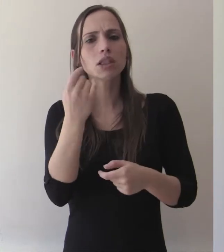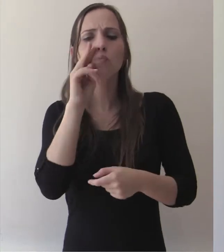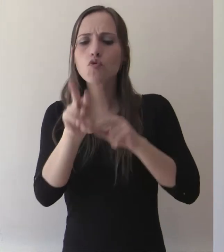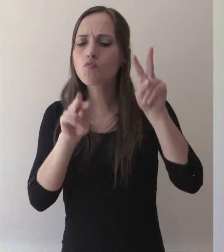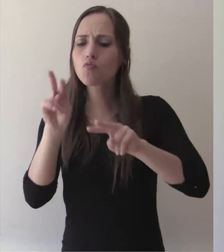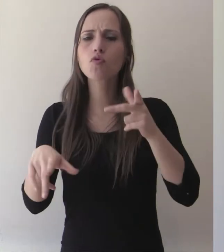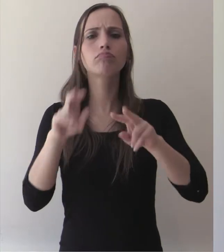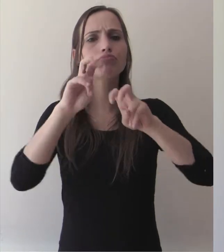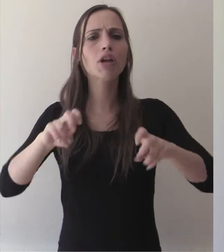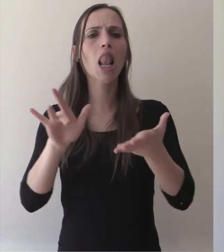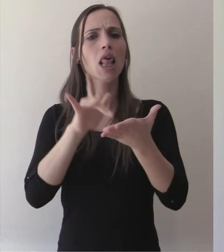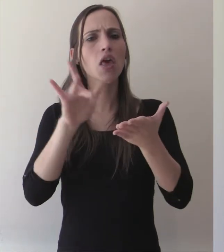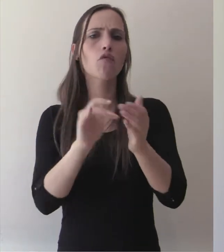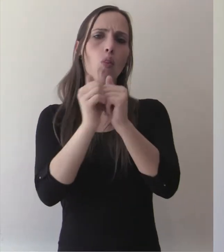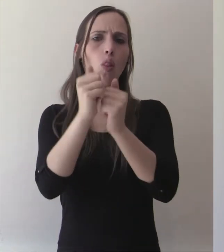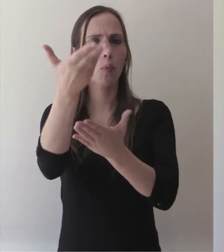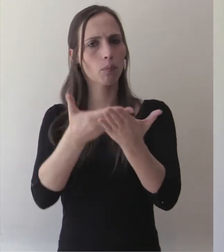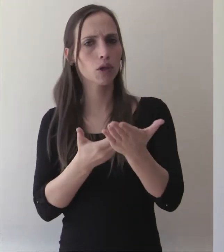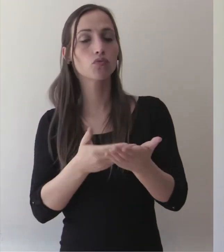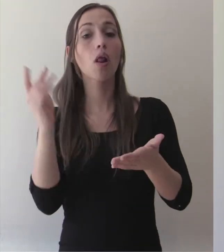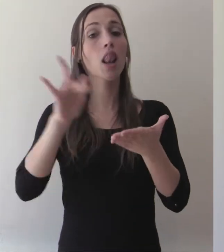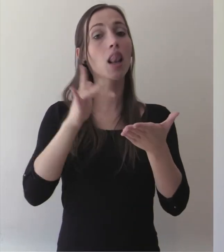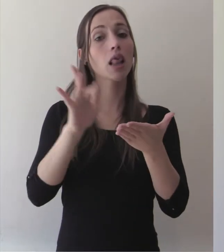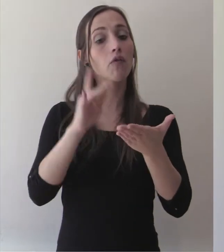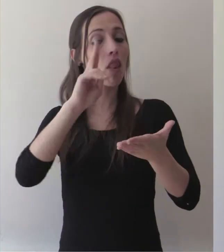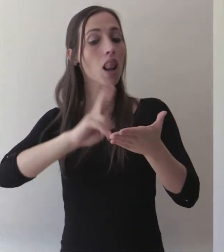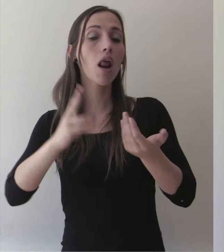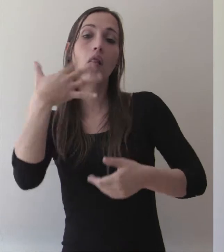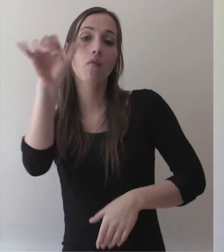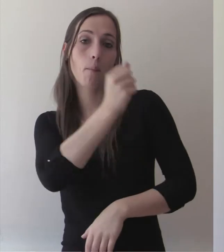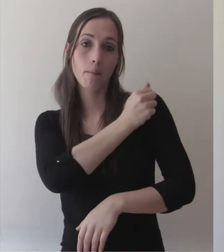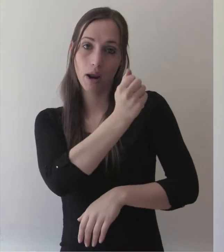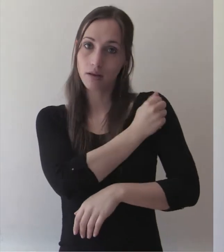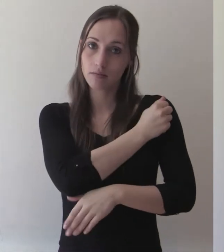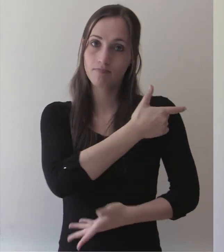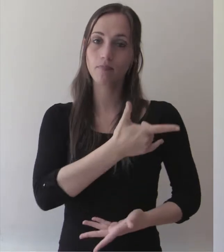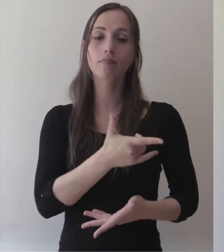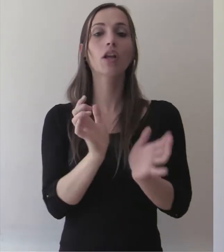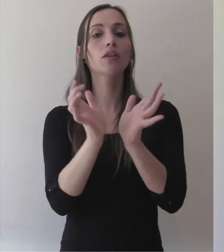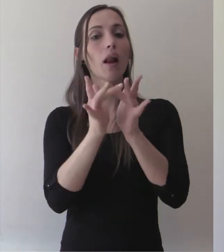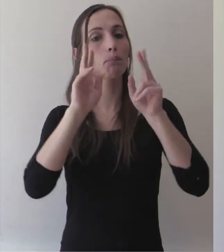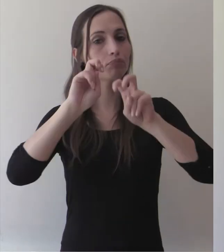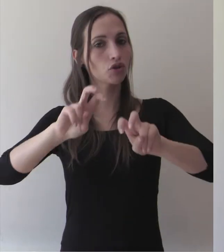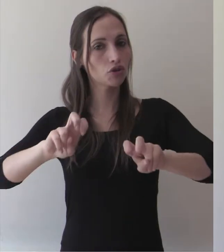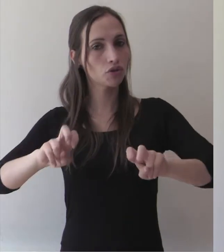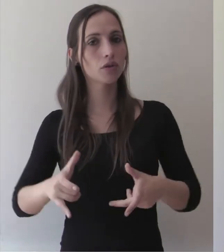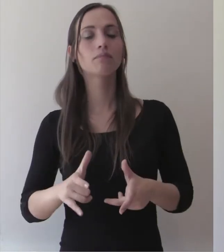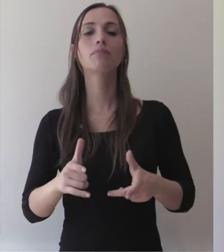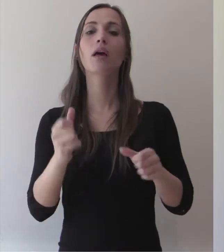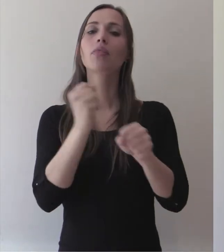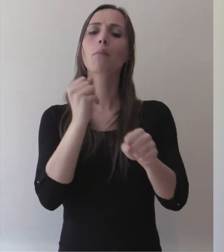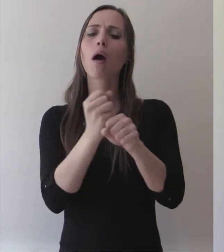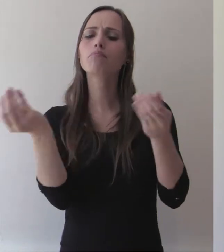nos livros e outros documentos, ler um livro ou requisitar para leitura domiciliária, navegar na internet,